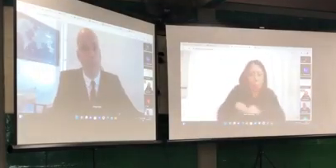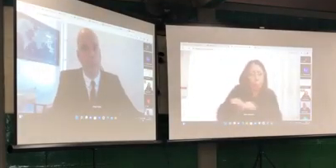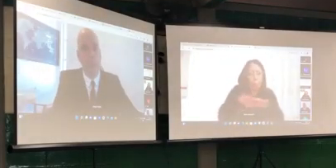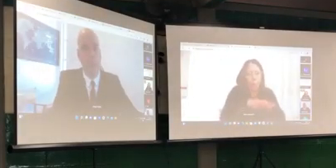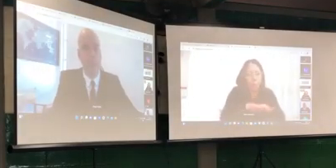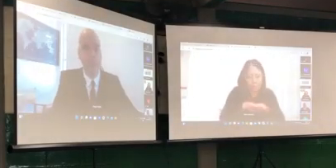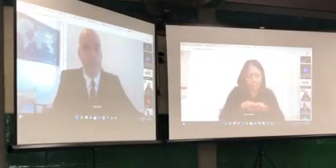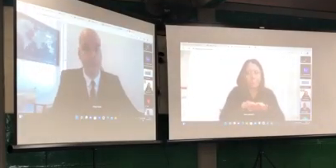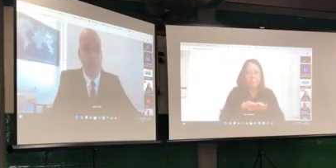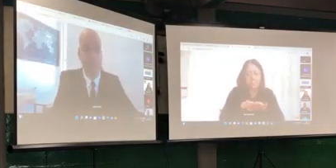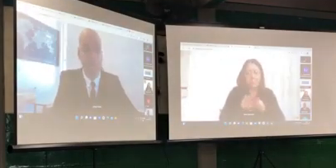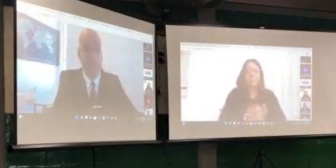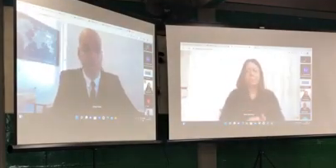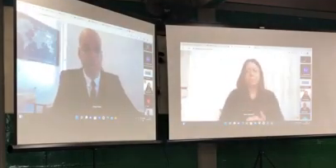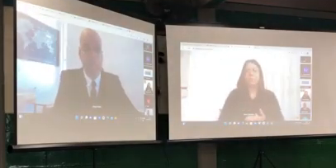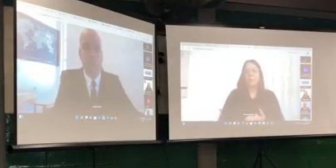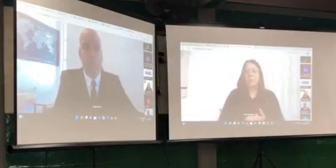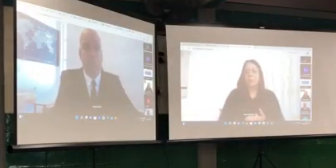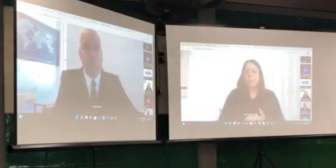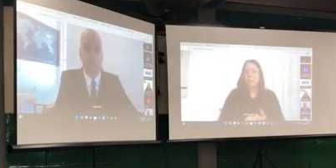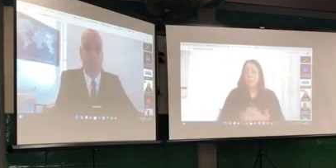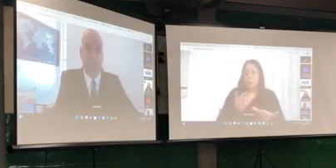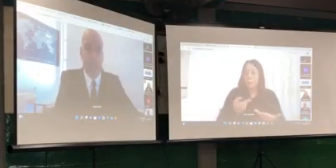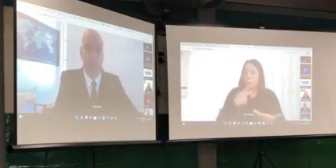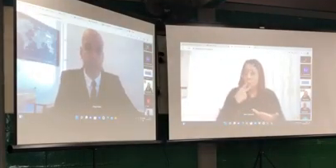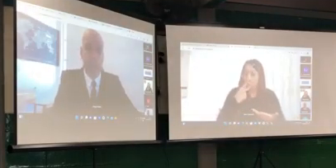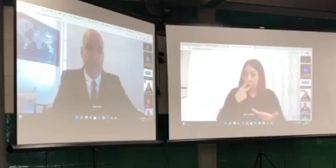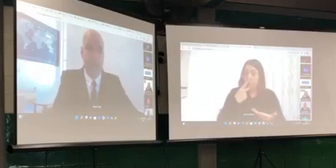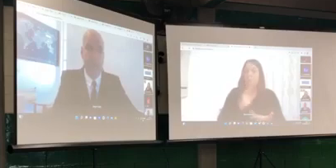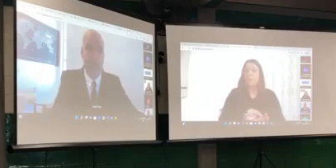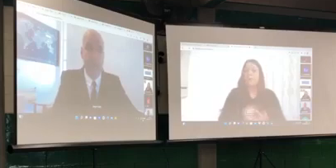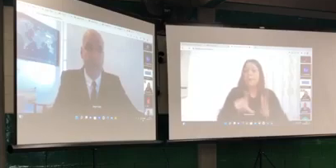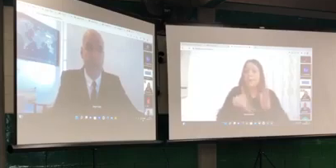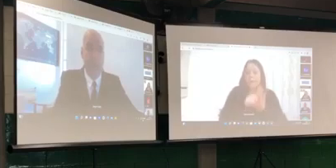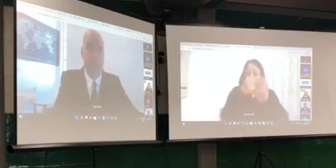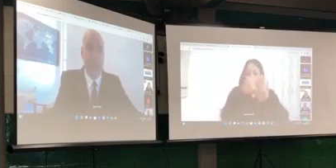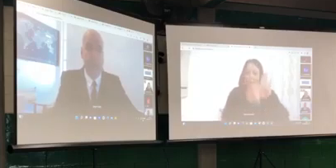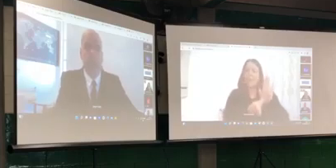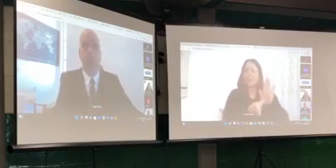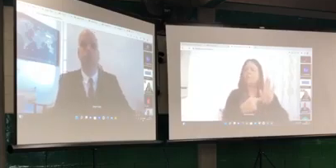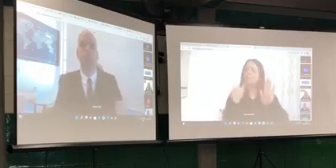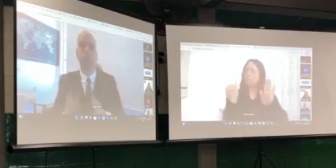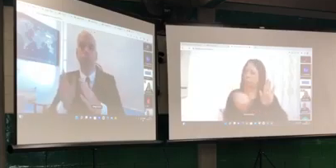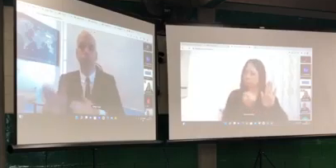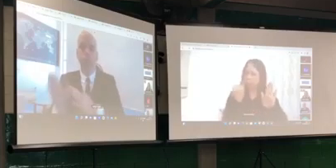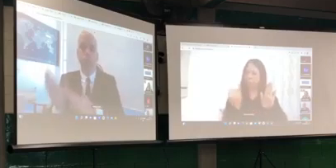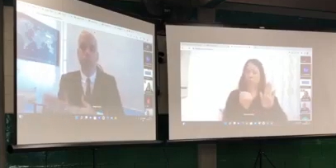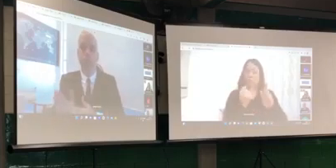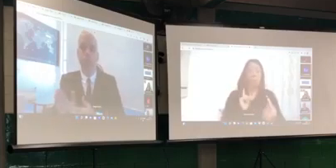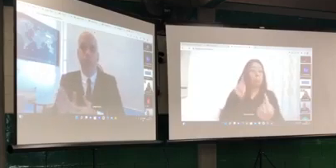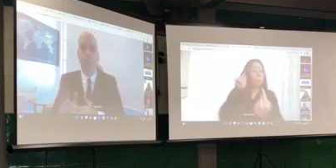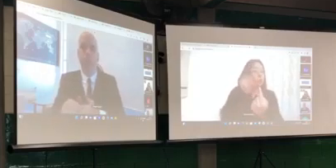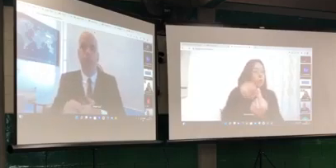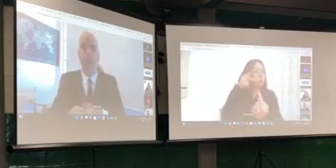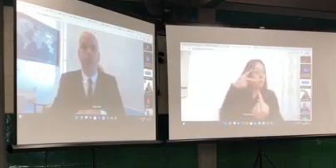todos. Né? E quando a gente fala dessa lei, é muito importante, porque o objetivo dela